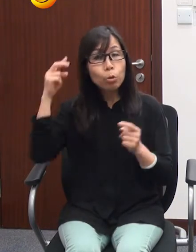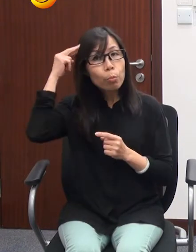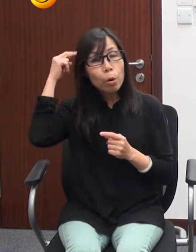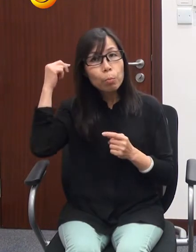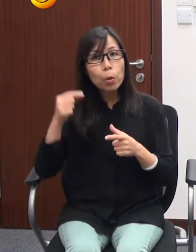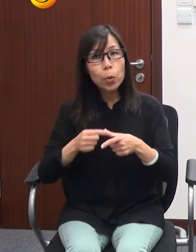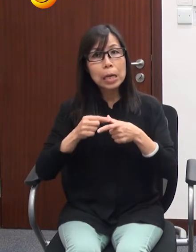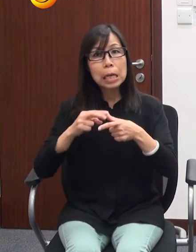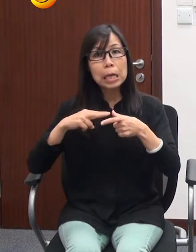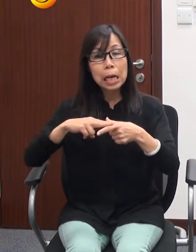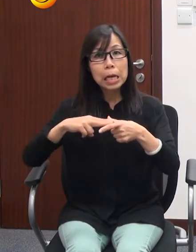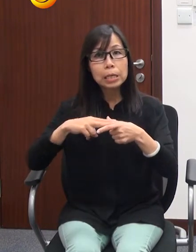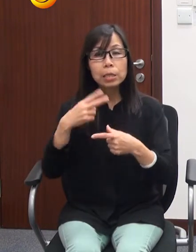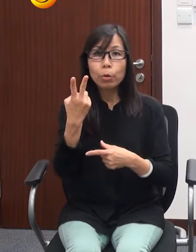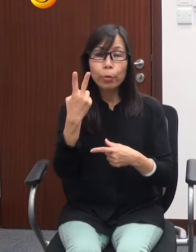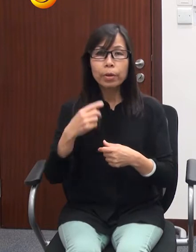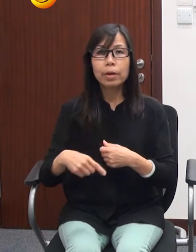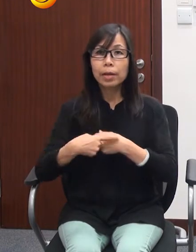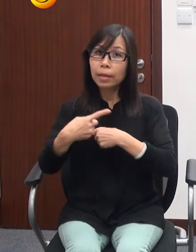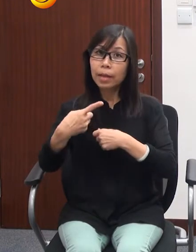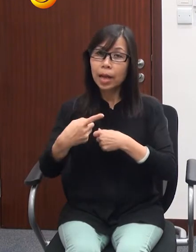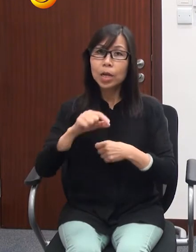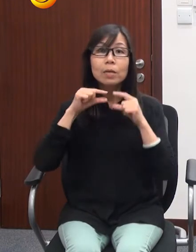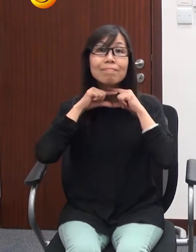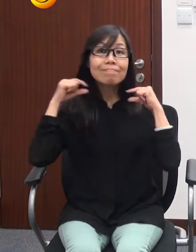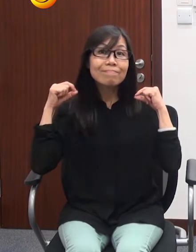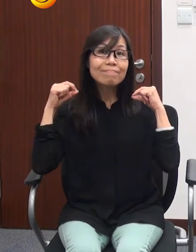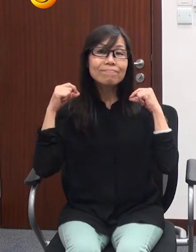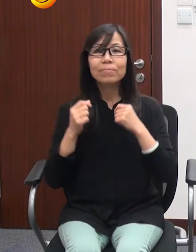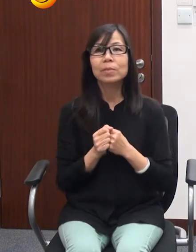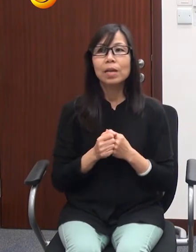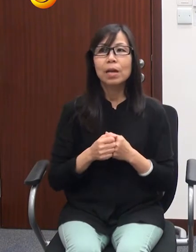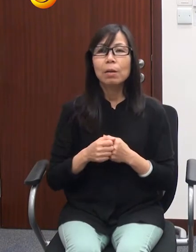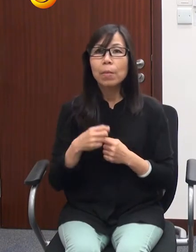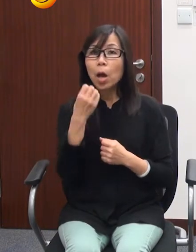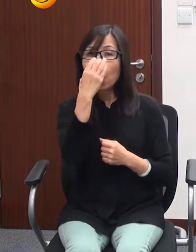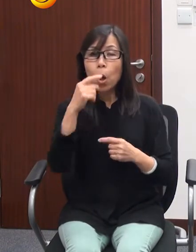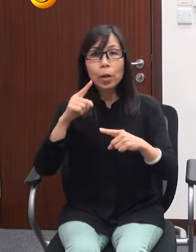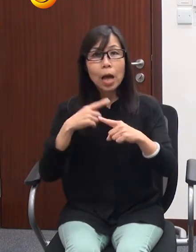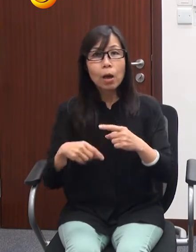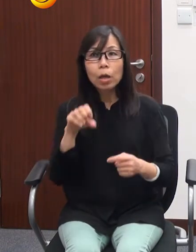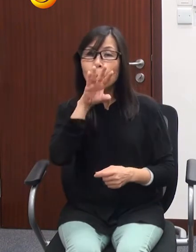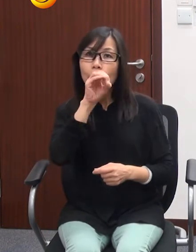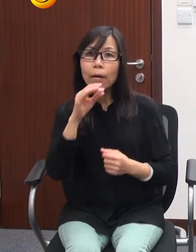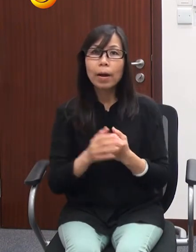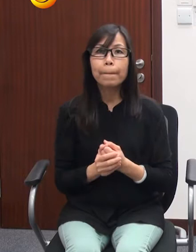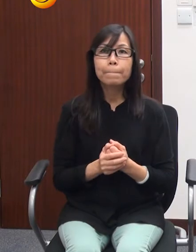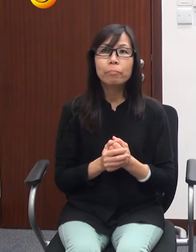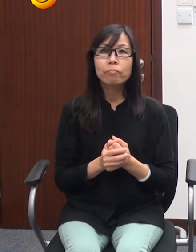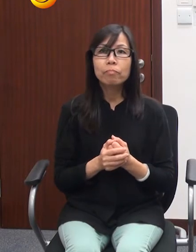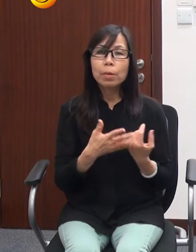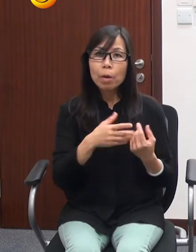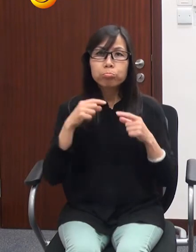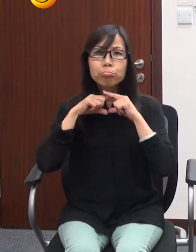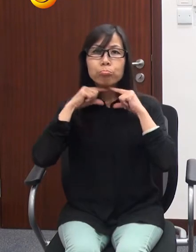其中一樣嘢就即係煲胎又會講下，港大會講下，或者其實 咁其實如果煲胎就即